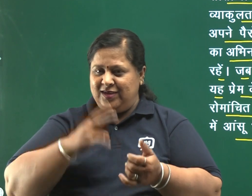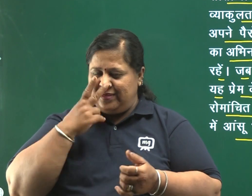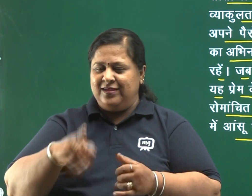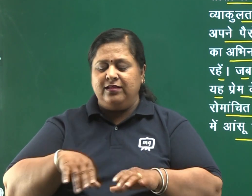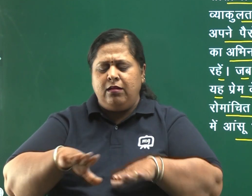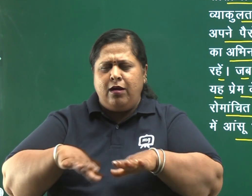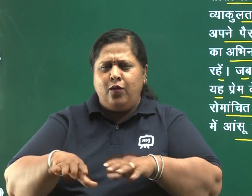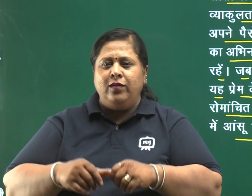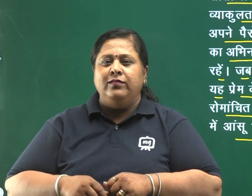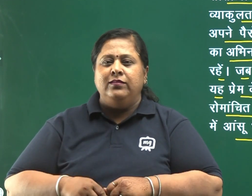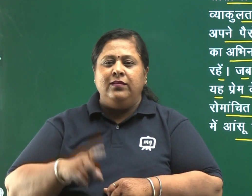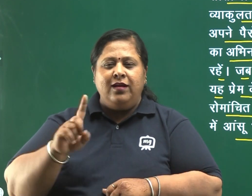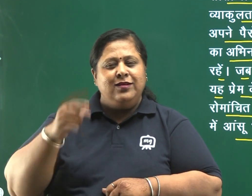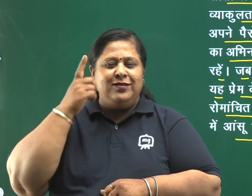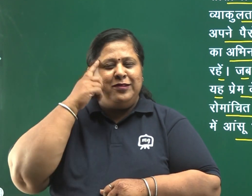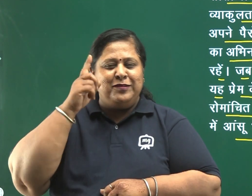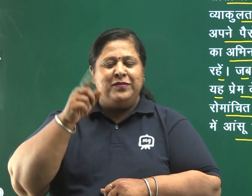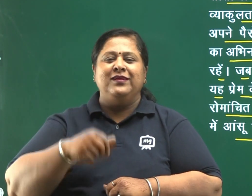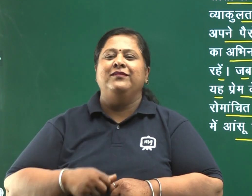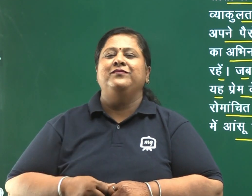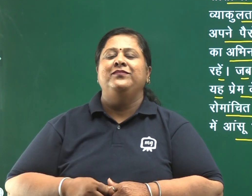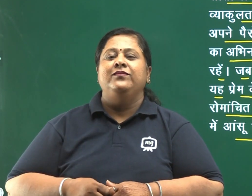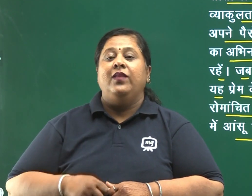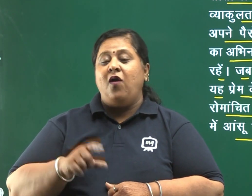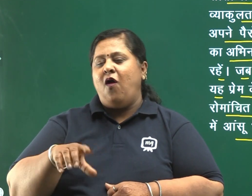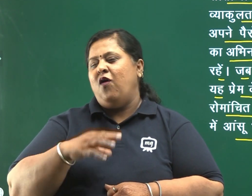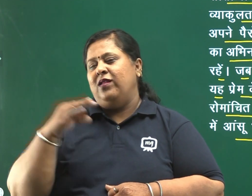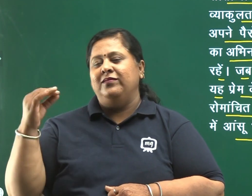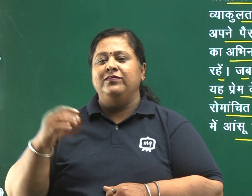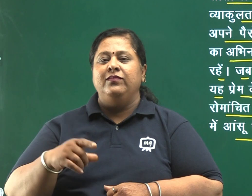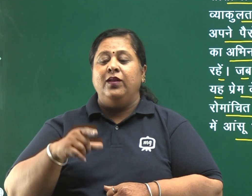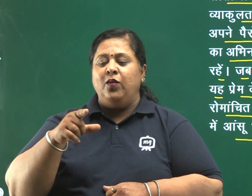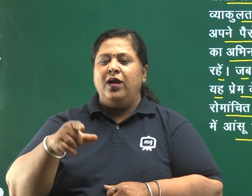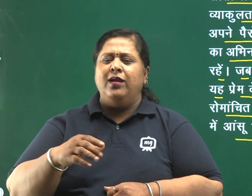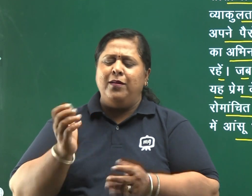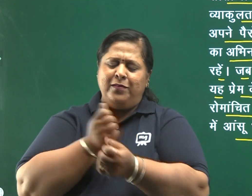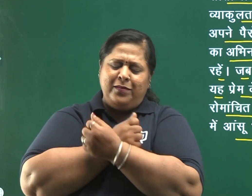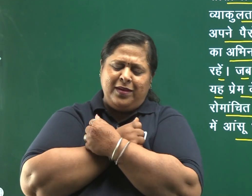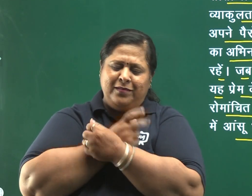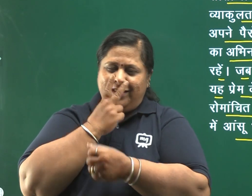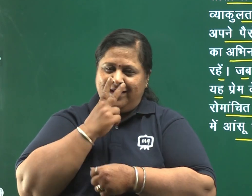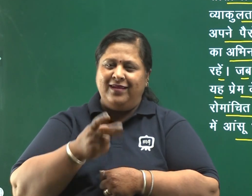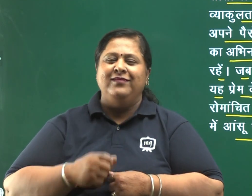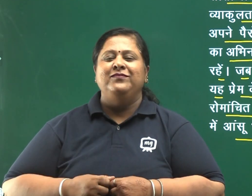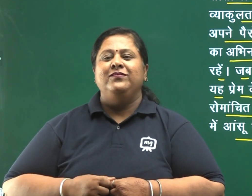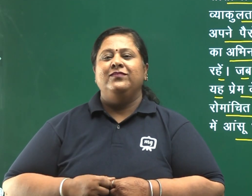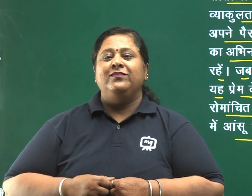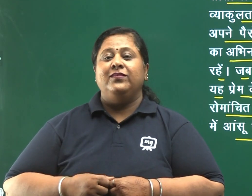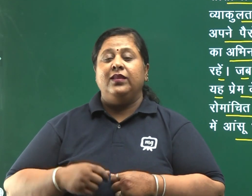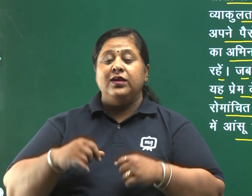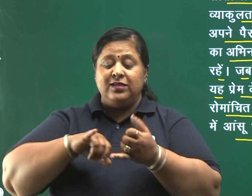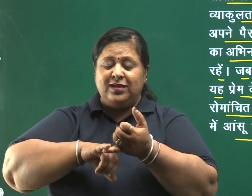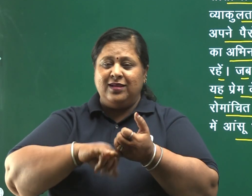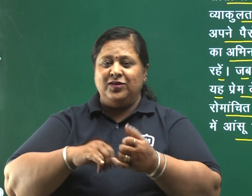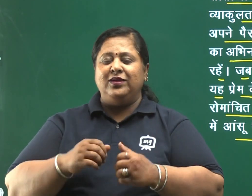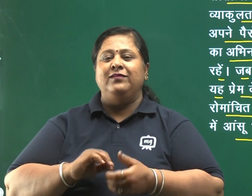को अच्छे से समझ लिया और उनका यह प्रेम देखकर सीता जी